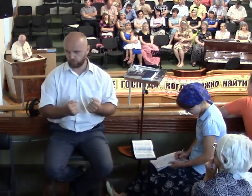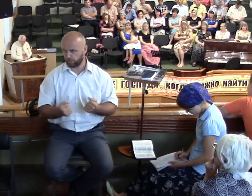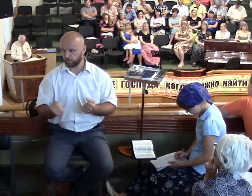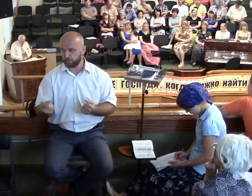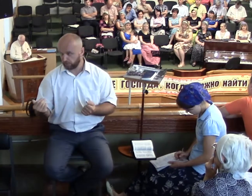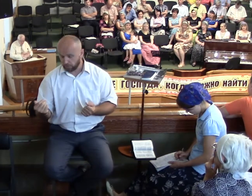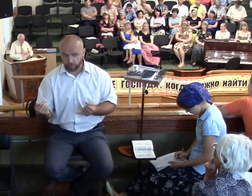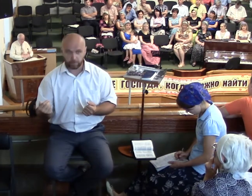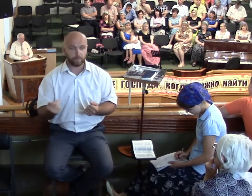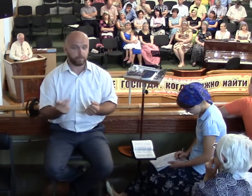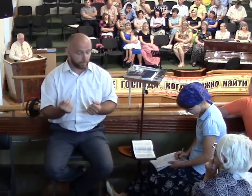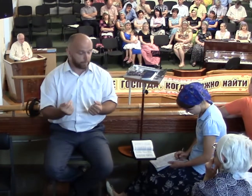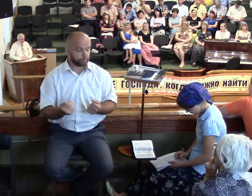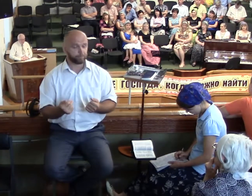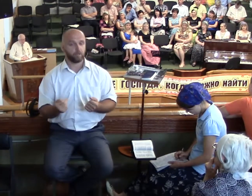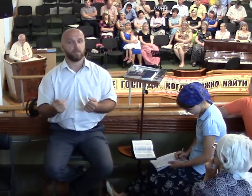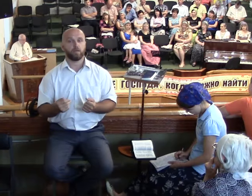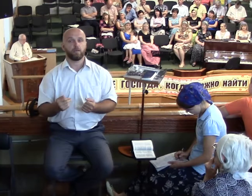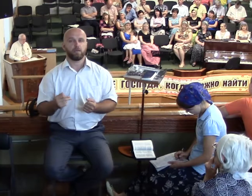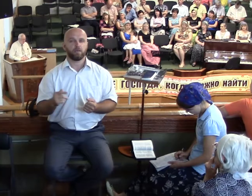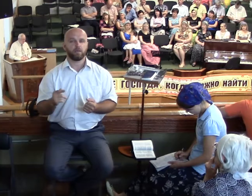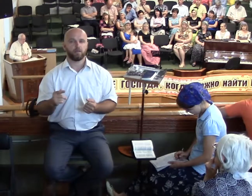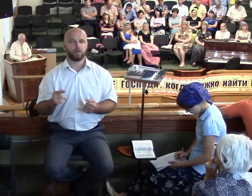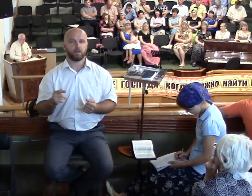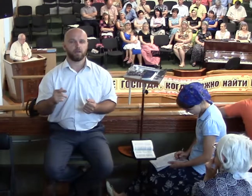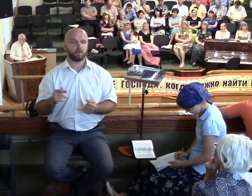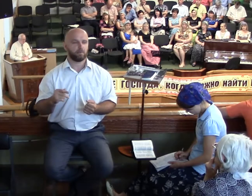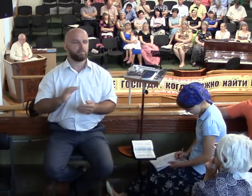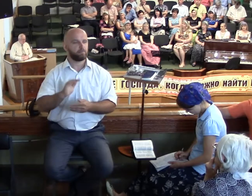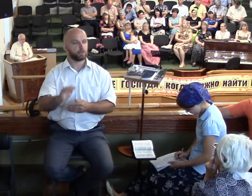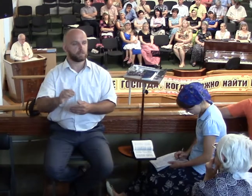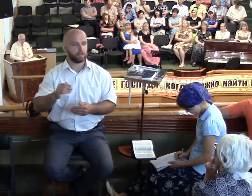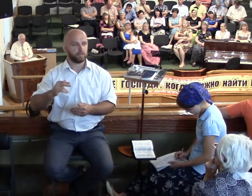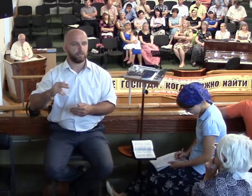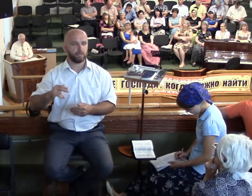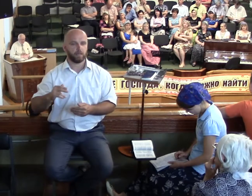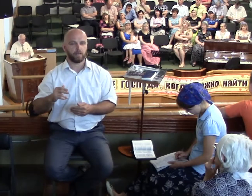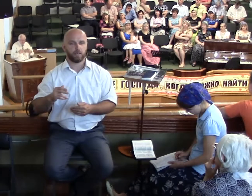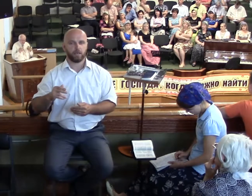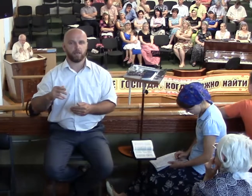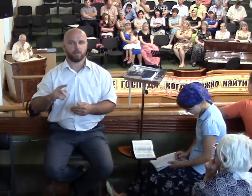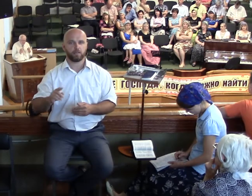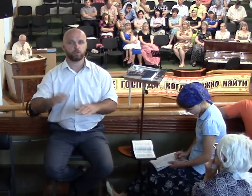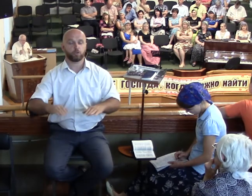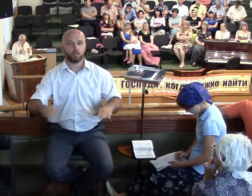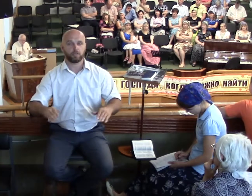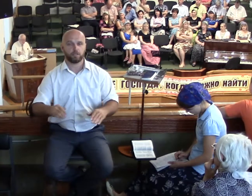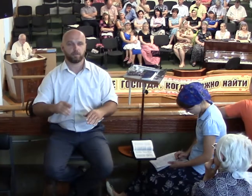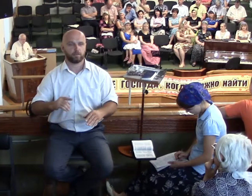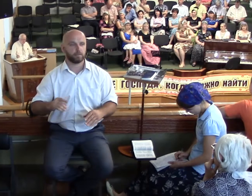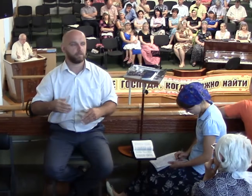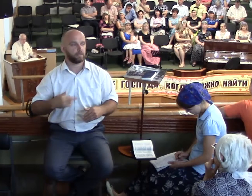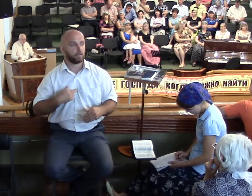И апостол Павел писал в его послании, Галата мы читаем, дети мои, для которых я снова в